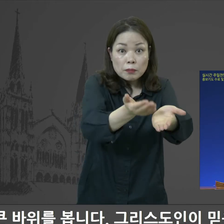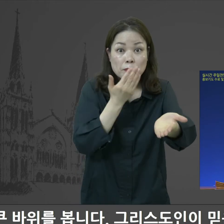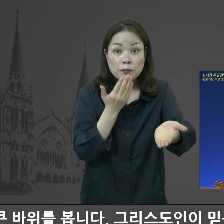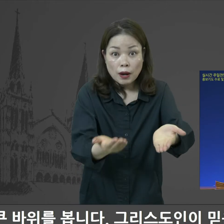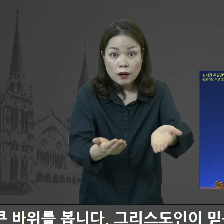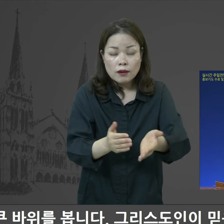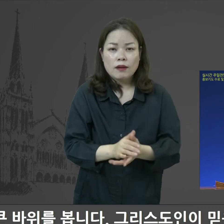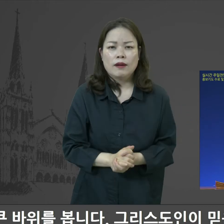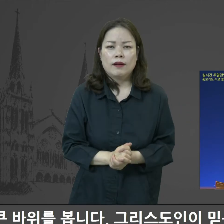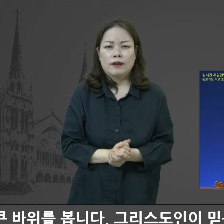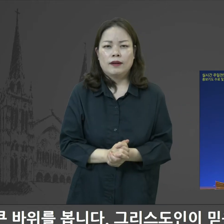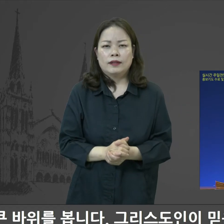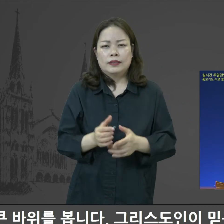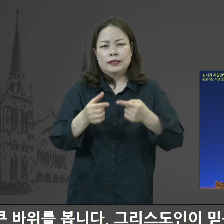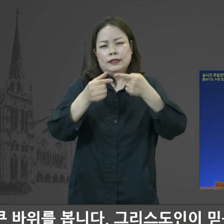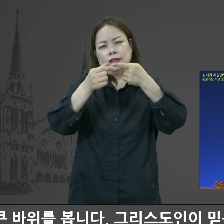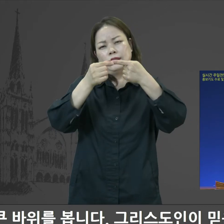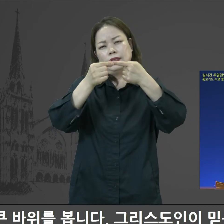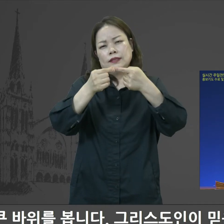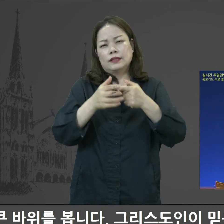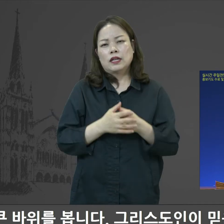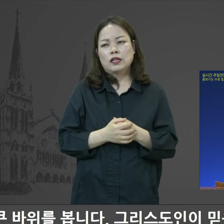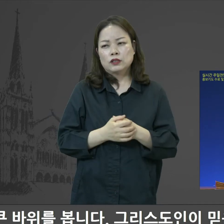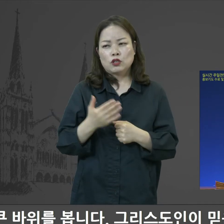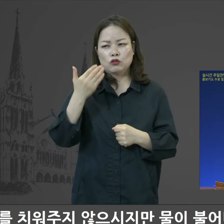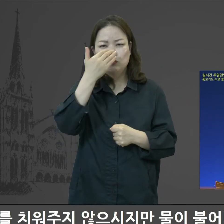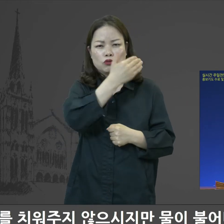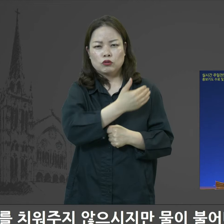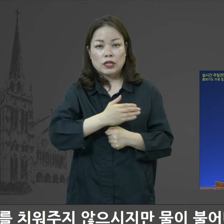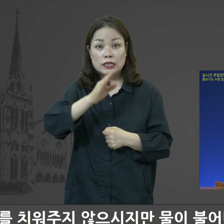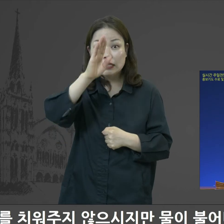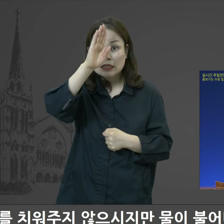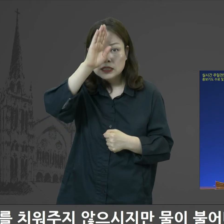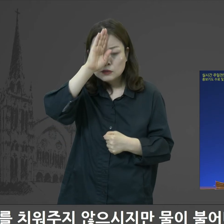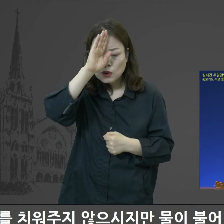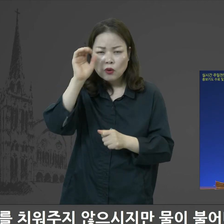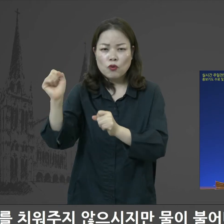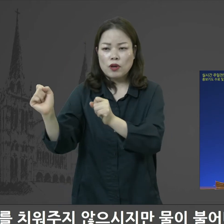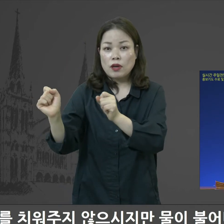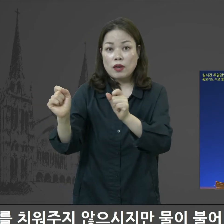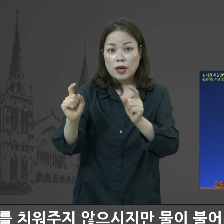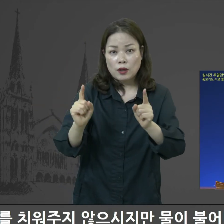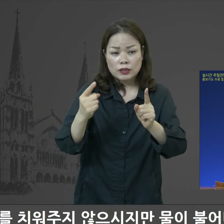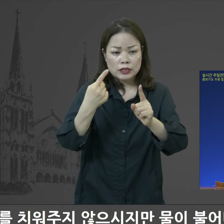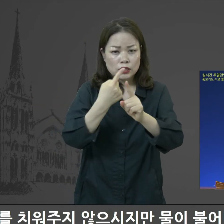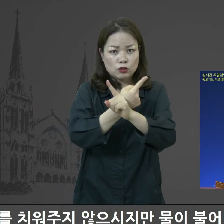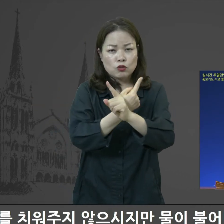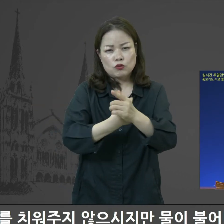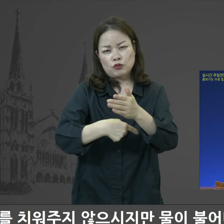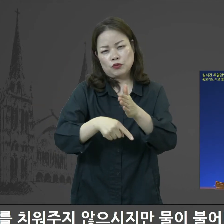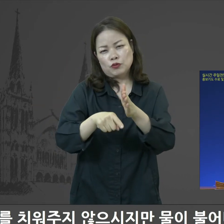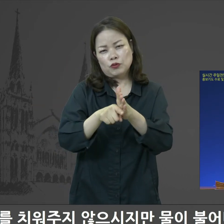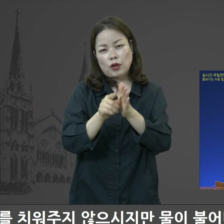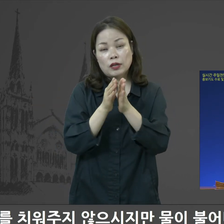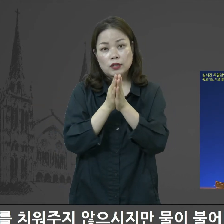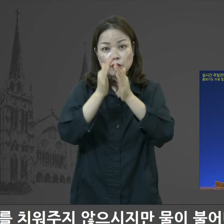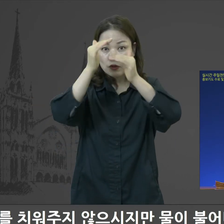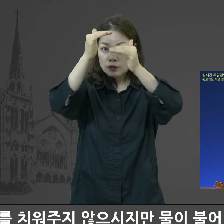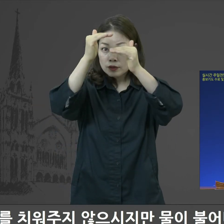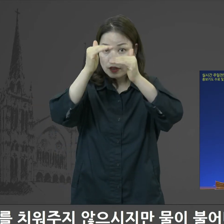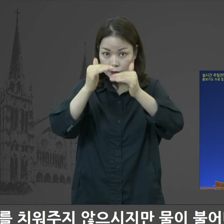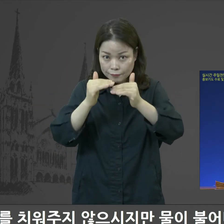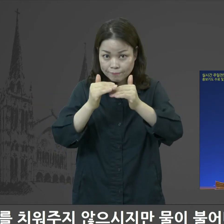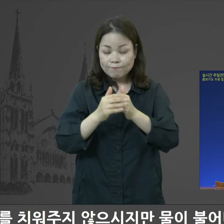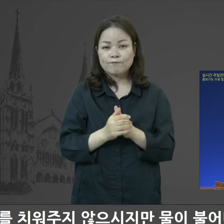본문은 1차적으로는 육체적인 질병의 회복과 치료를 위한 기도의